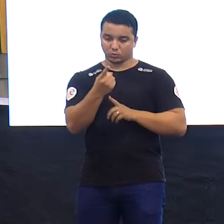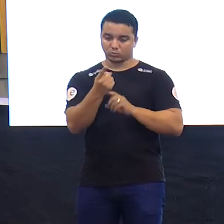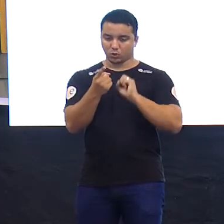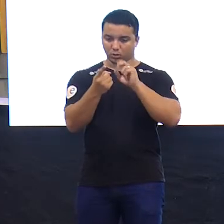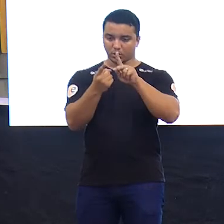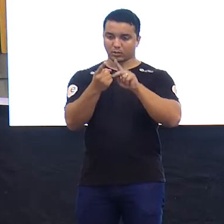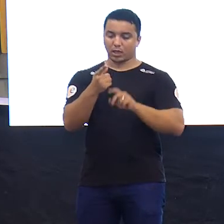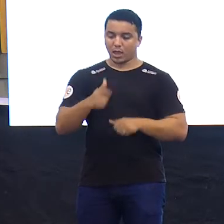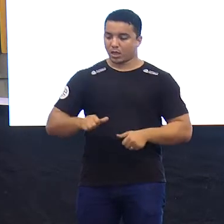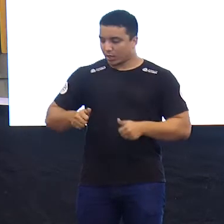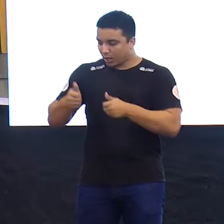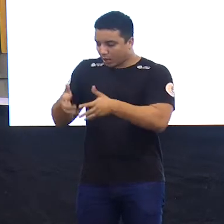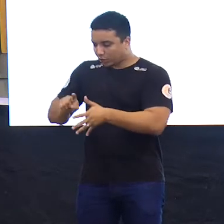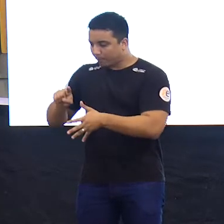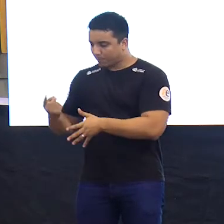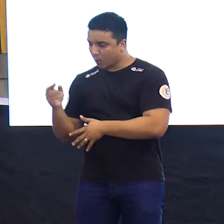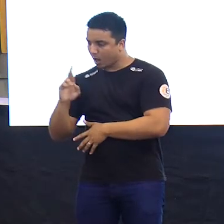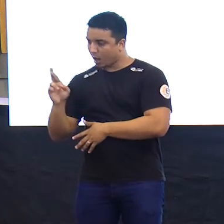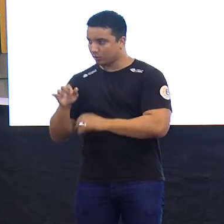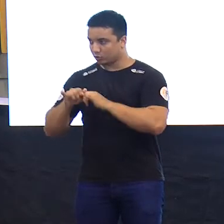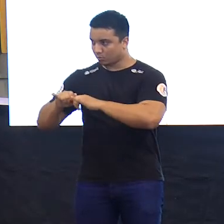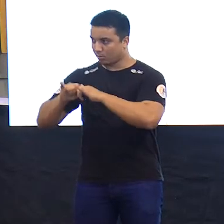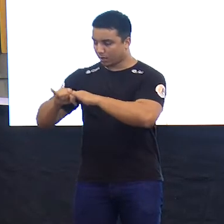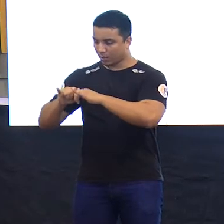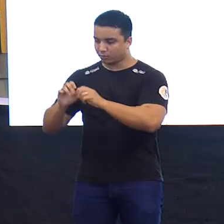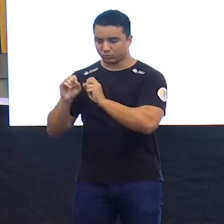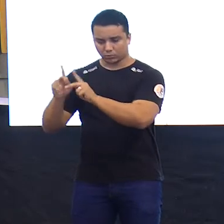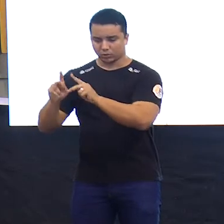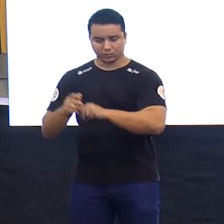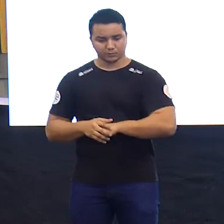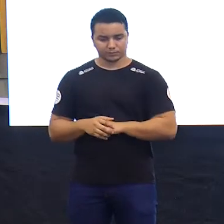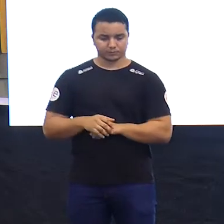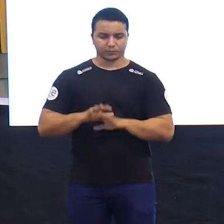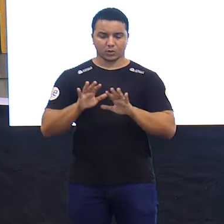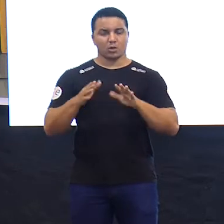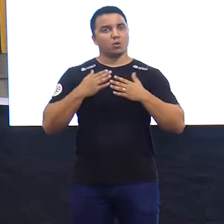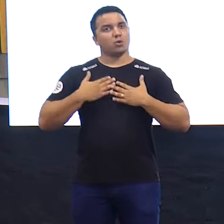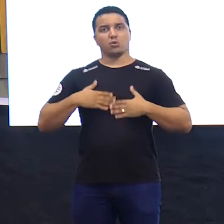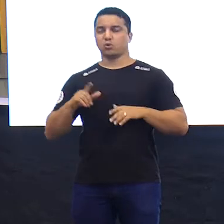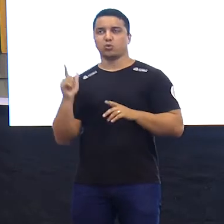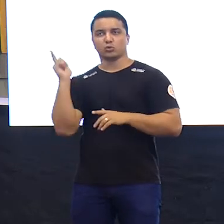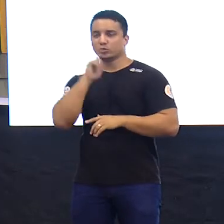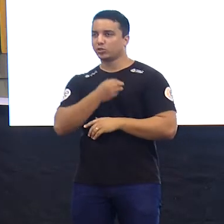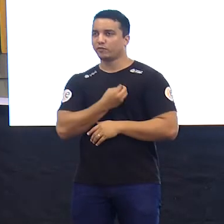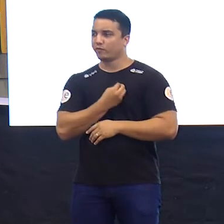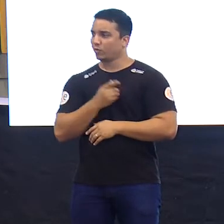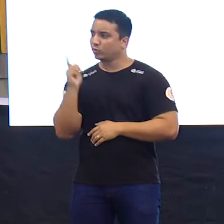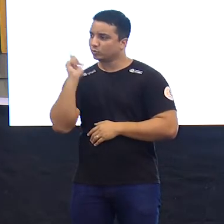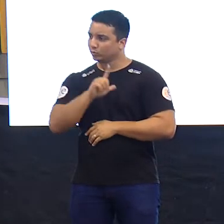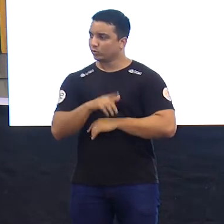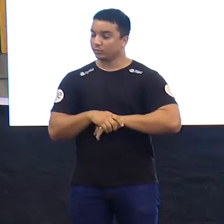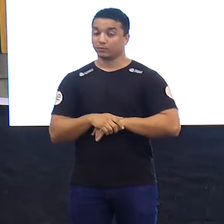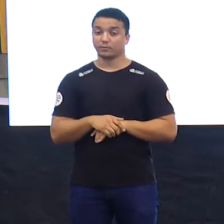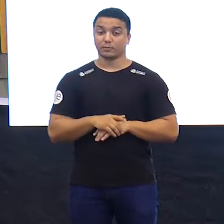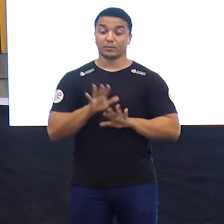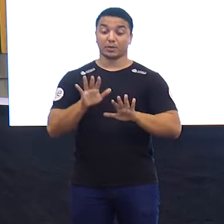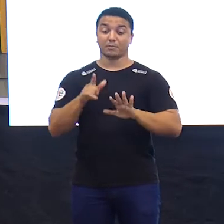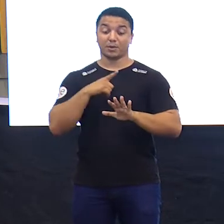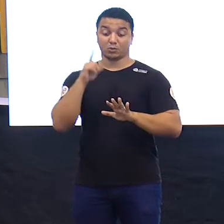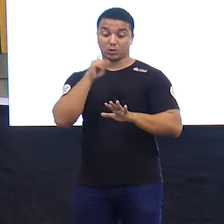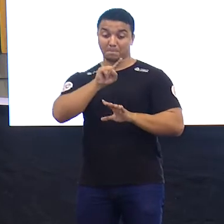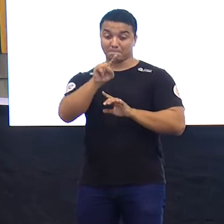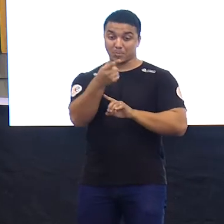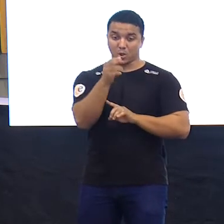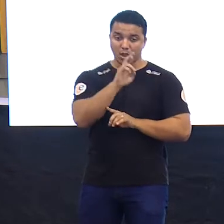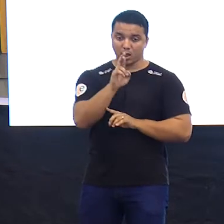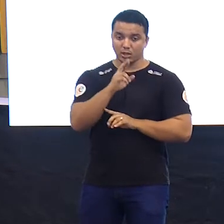e gastava 1.000. Então ele dizia, ufa, dá para viver. Então ele ganhava 1.000